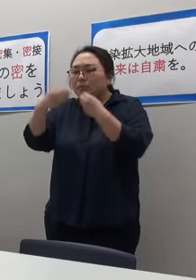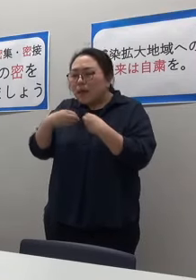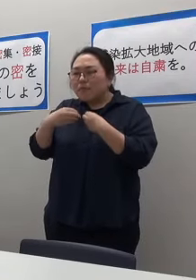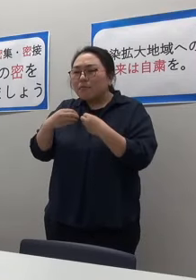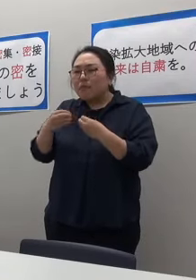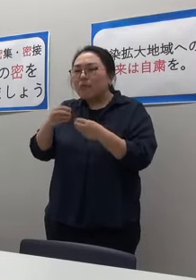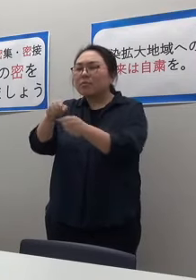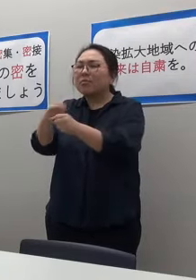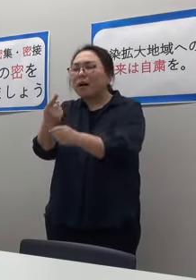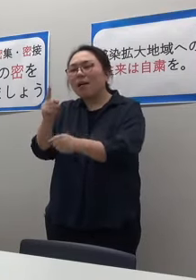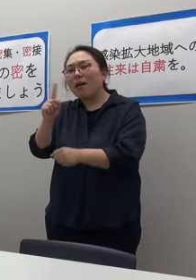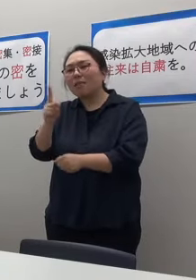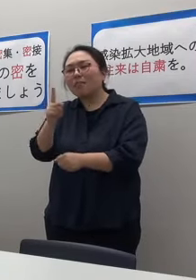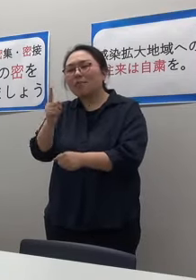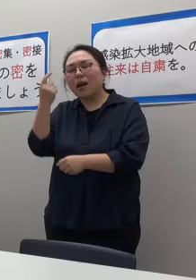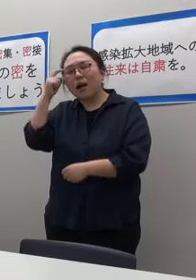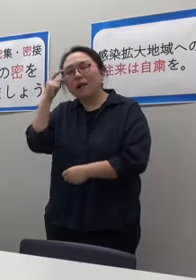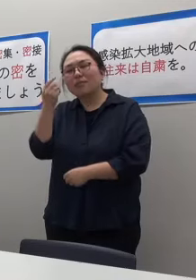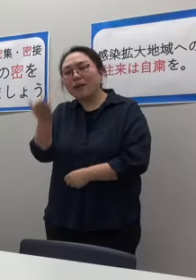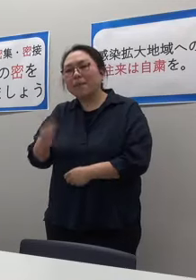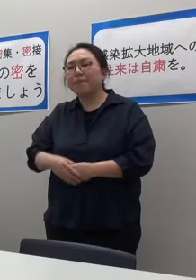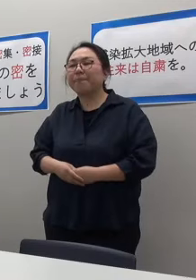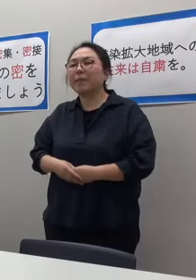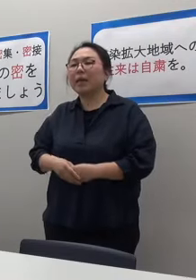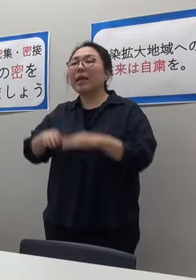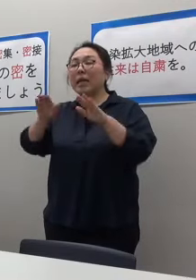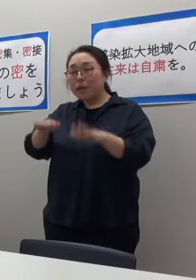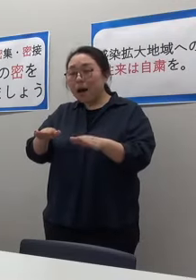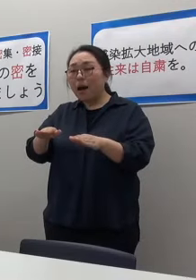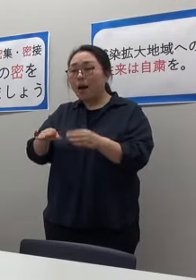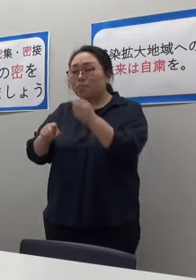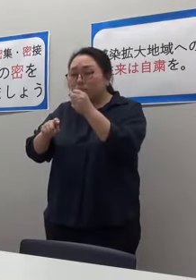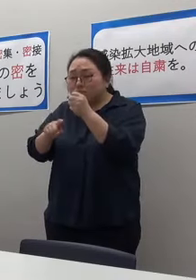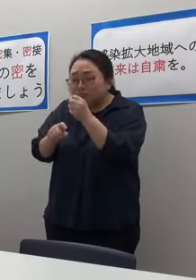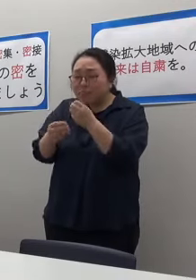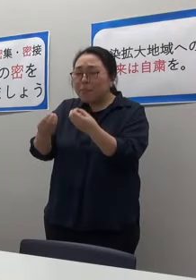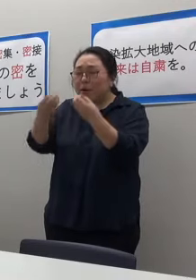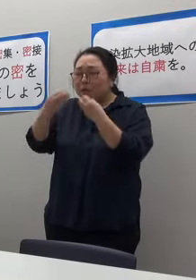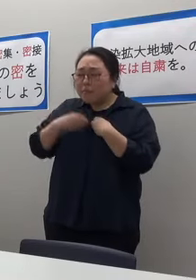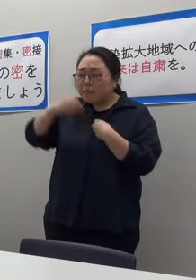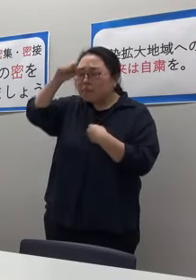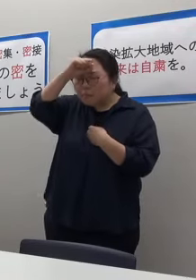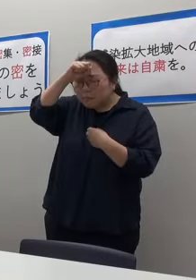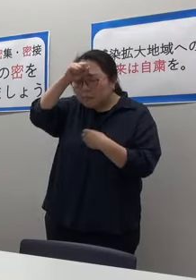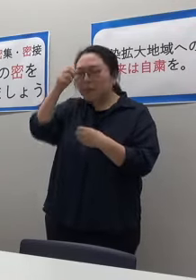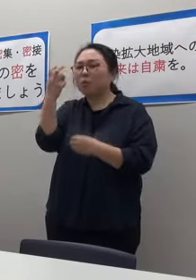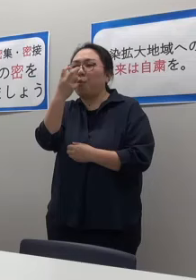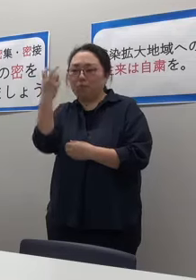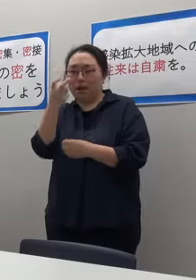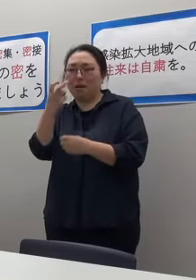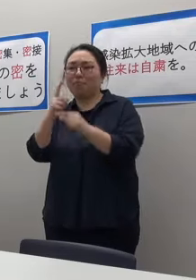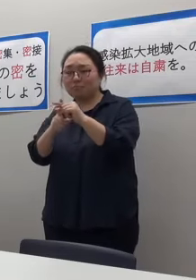い、その点はですね、現在まさに疫学調査を実施して、その関係性ですね、そこについ